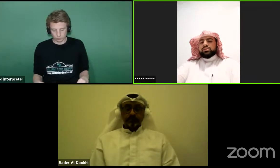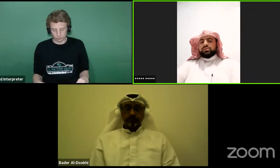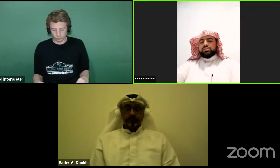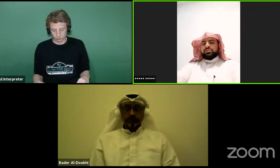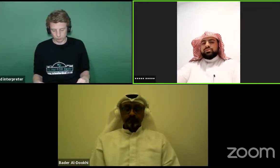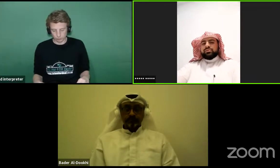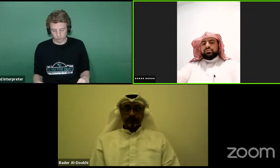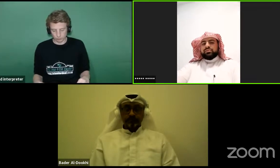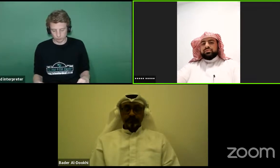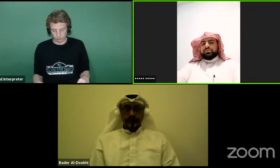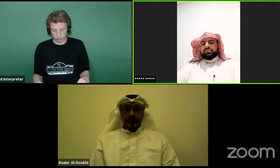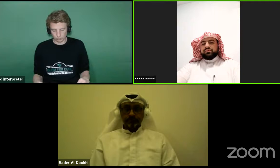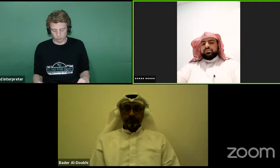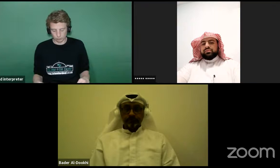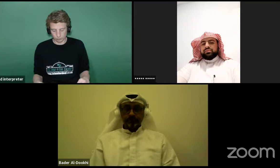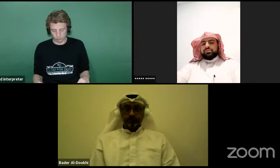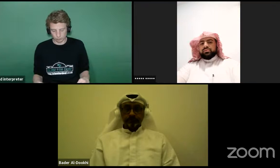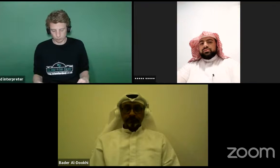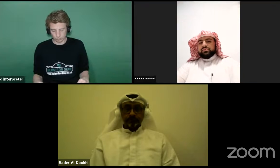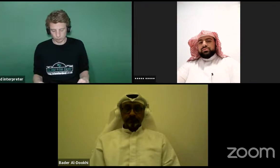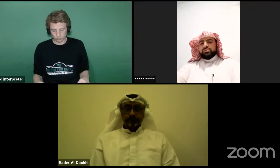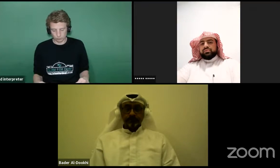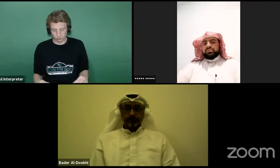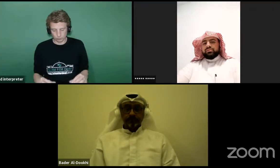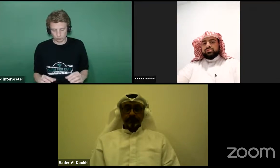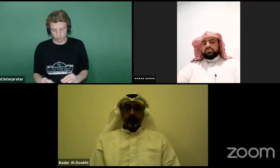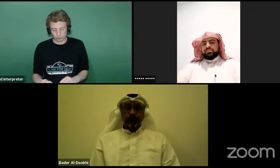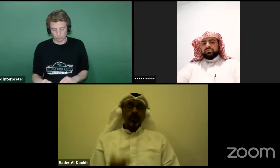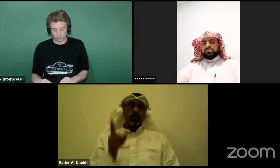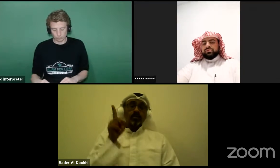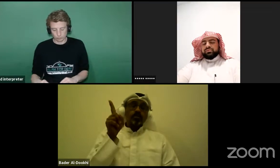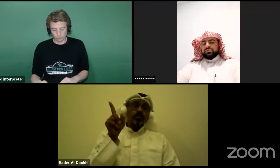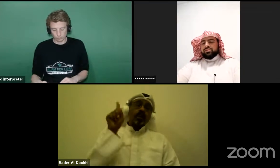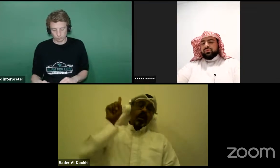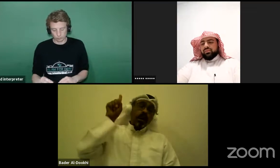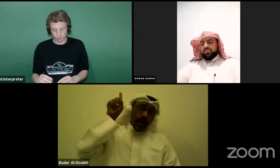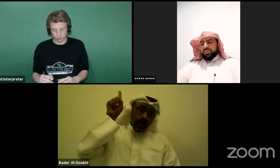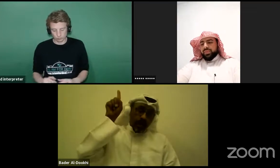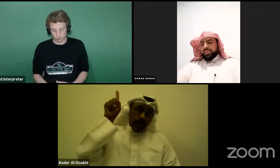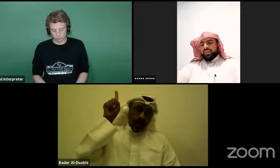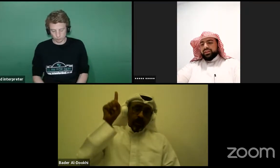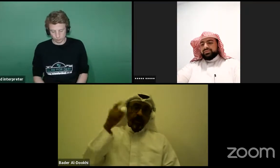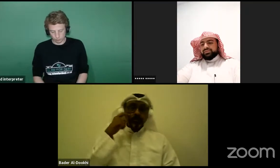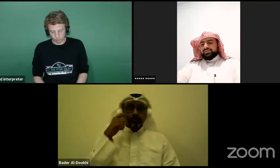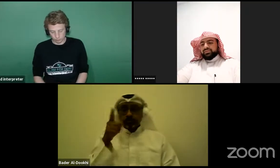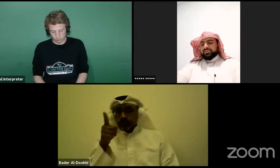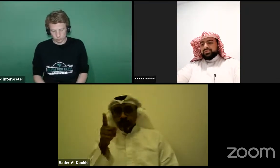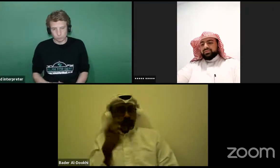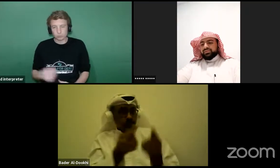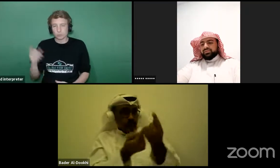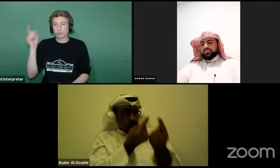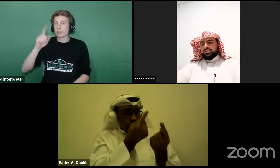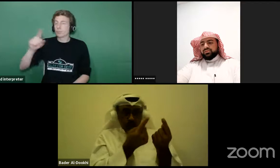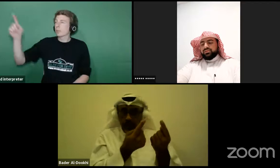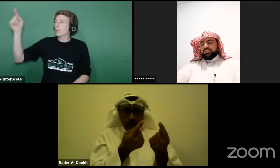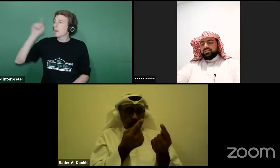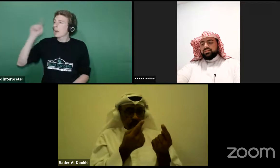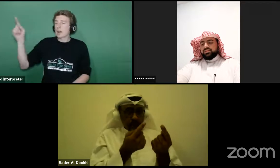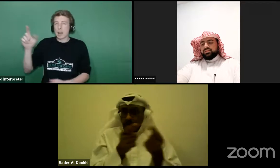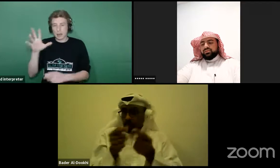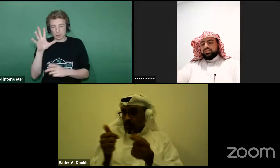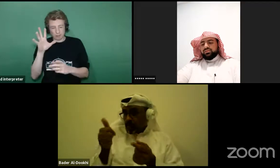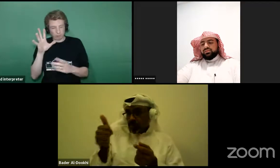الخاسرون. In order that Allah may distinguish the wicked from the good, and put